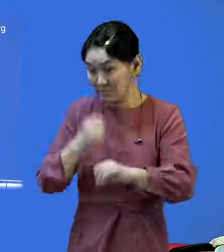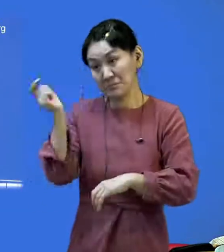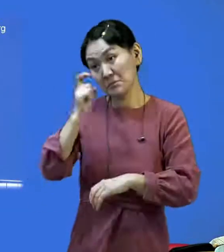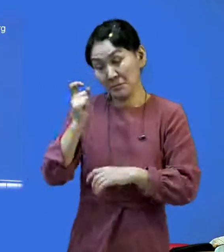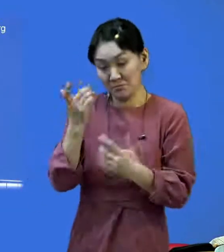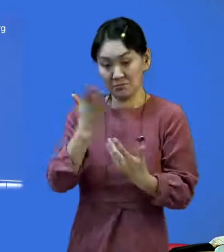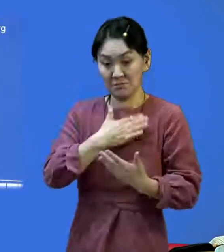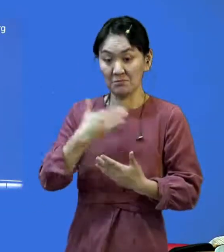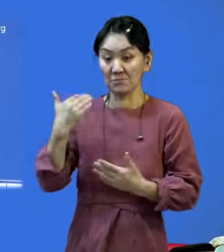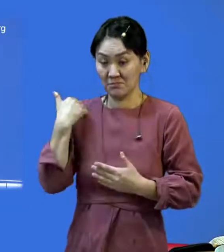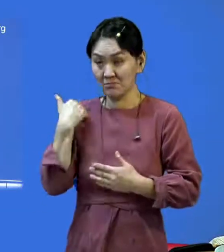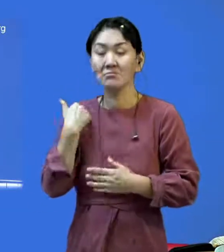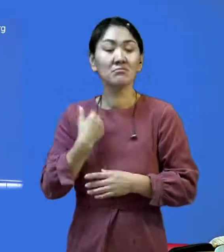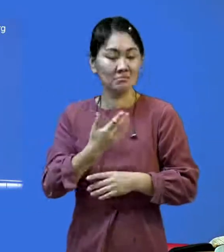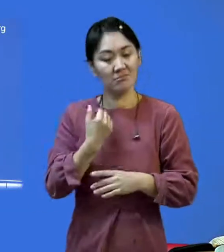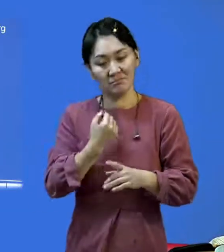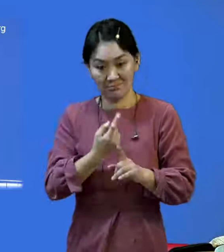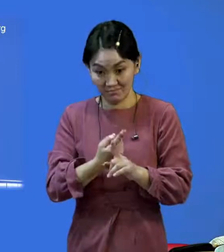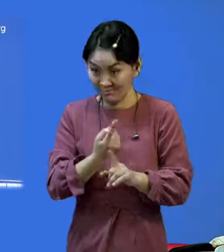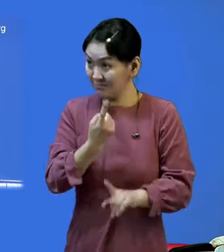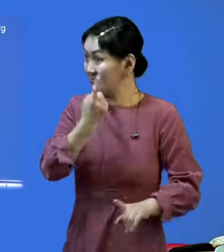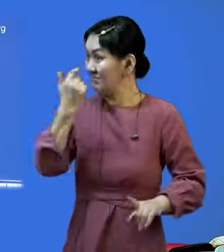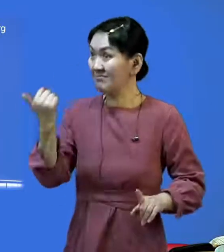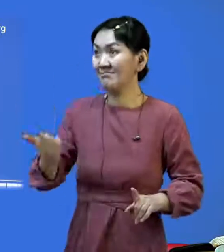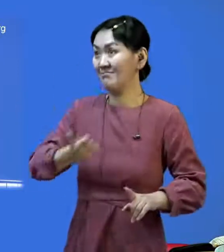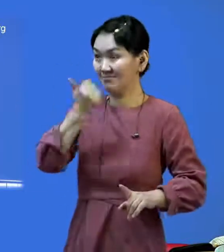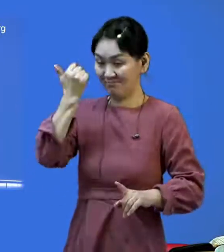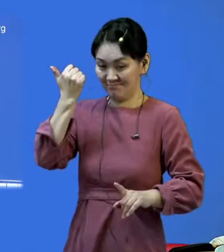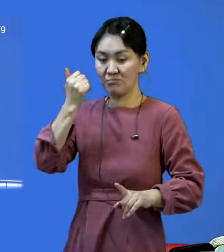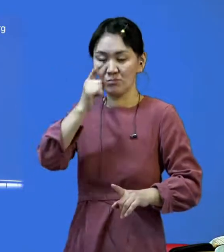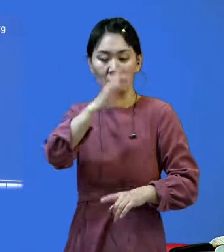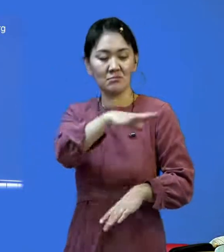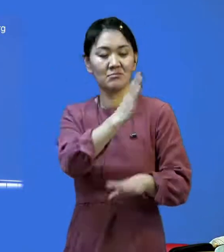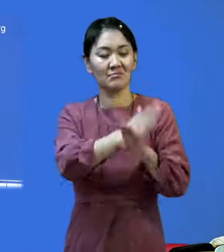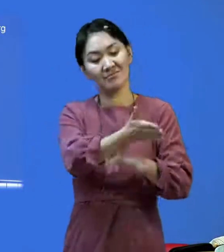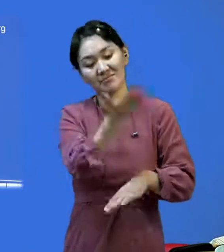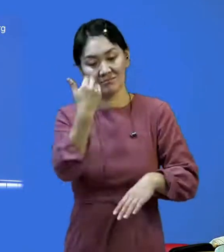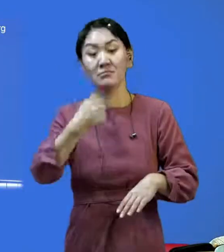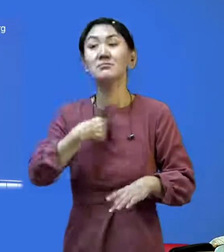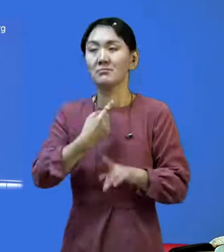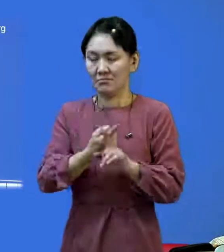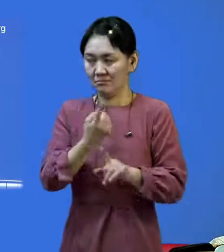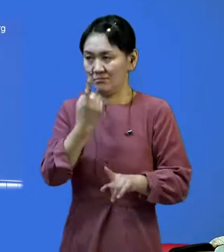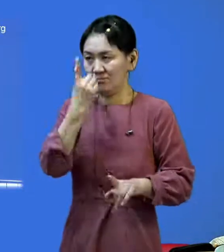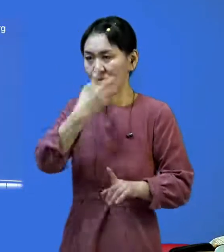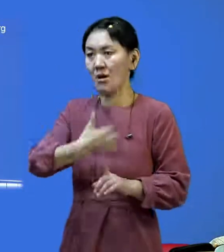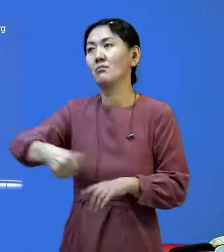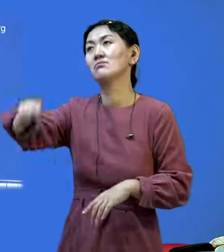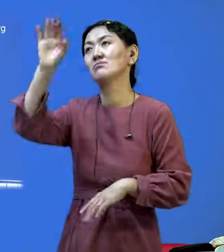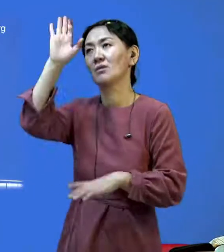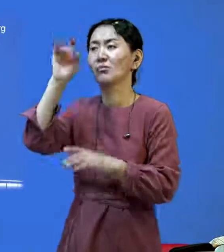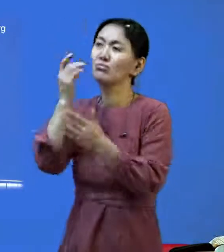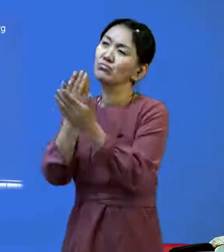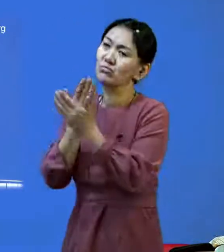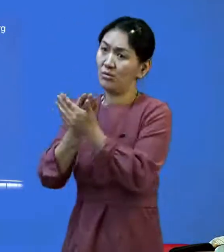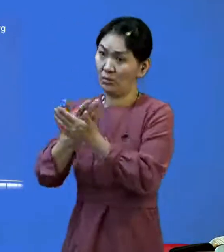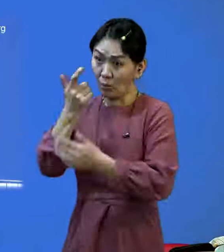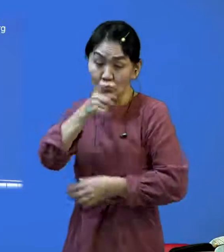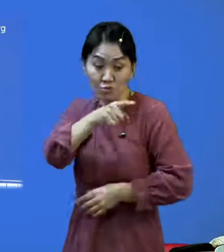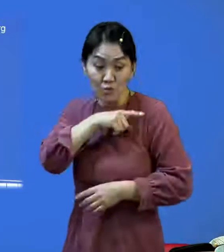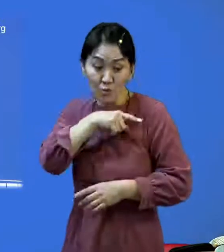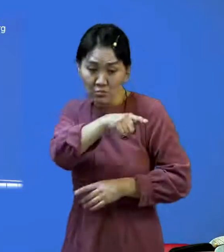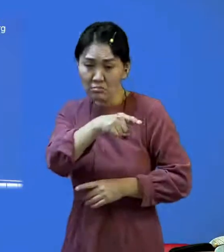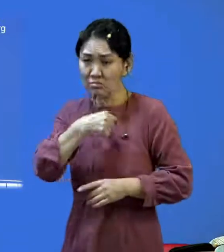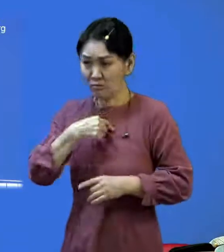хамаагүй. Өөрийнхөө хийх ажлыг дуусгах юм бол эзэн тэр өдрөөр намайг дээш авч яваач ээ гэж хуйсаар